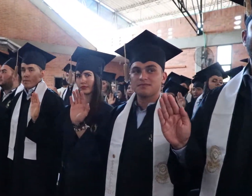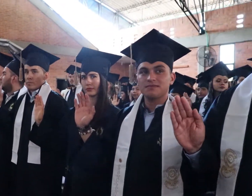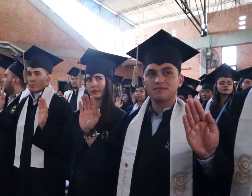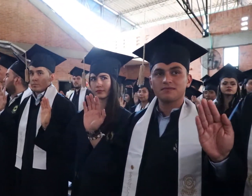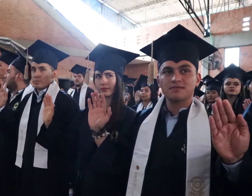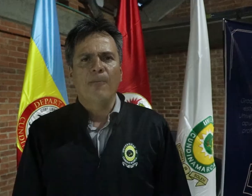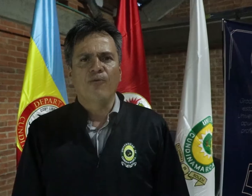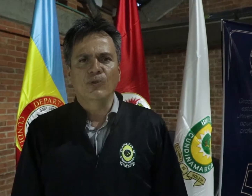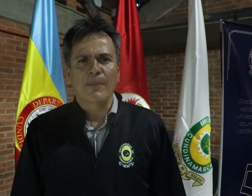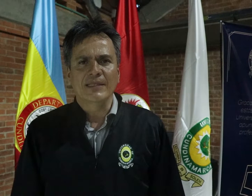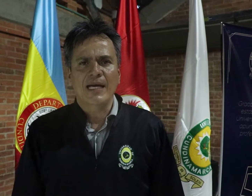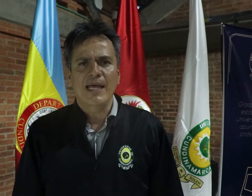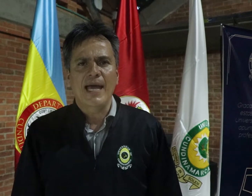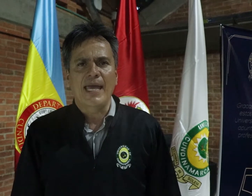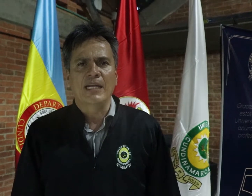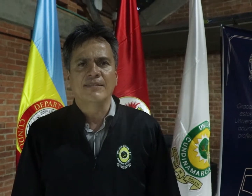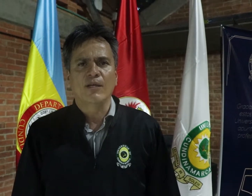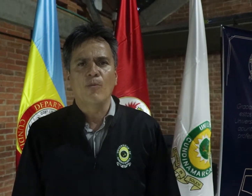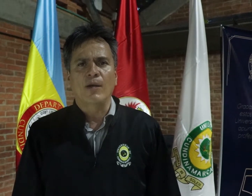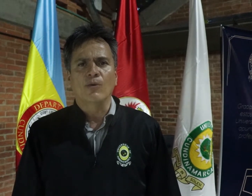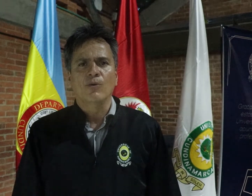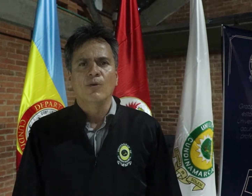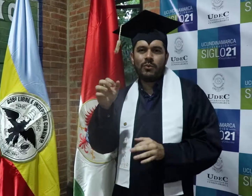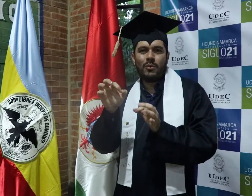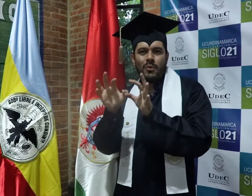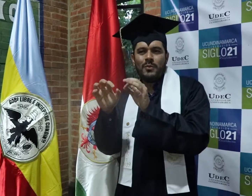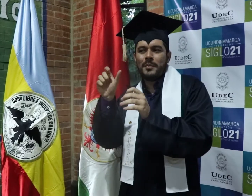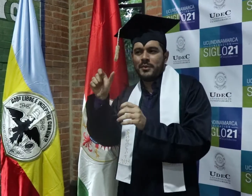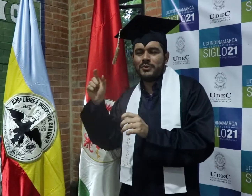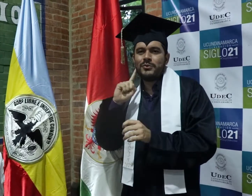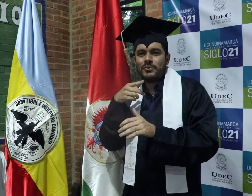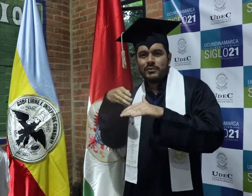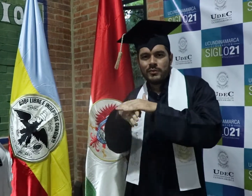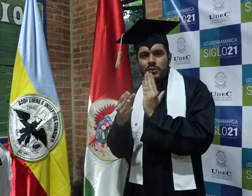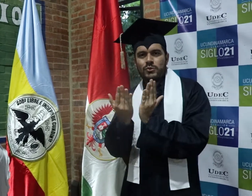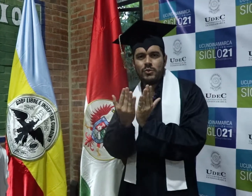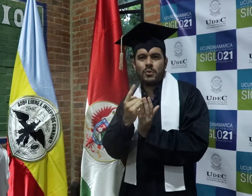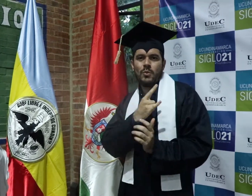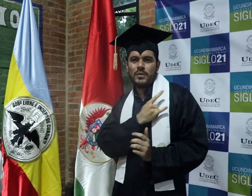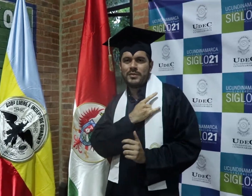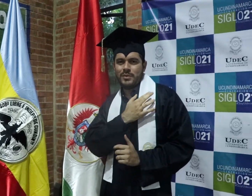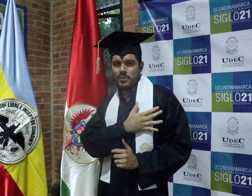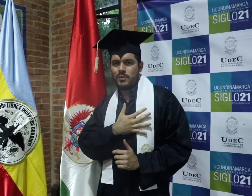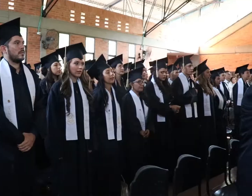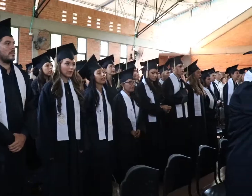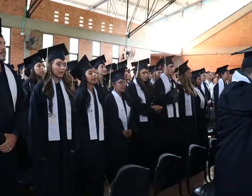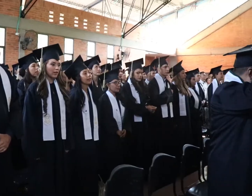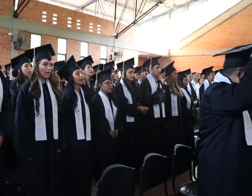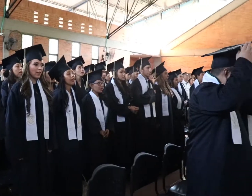academia fundamentada en el ser humano. Pues la idea es que continúen otras personas estudiando en esta